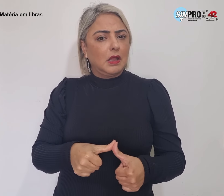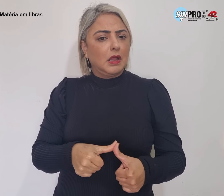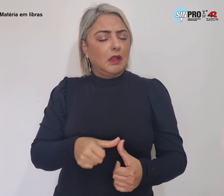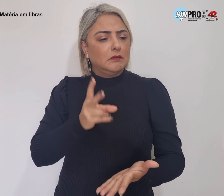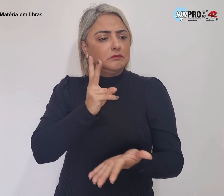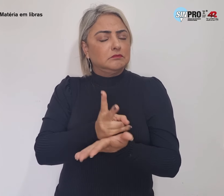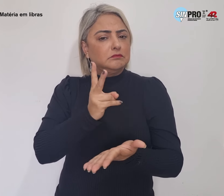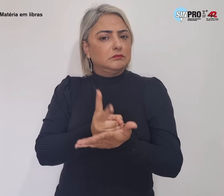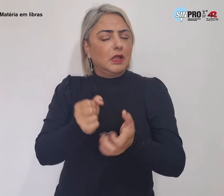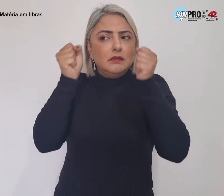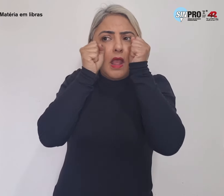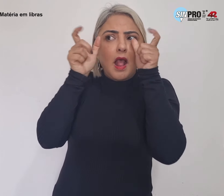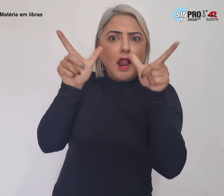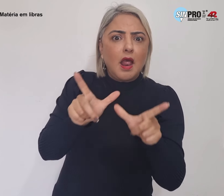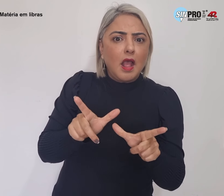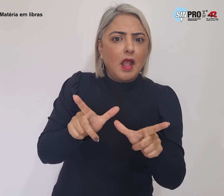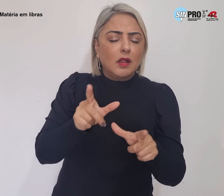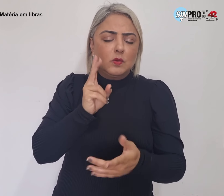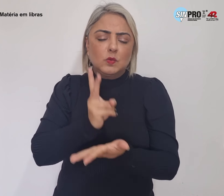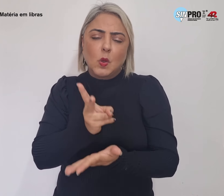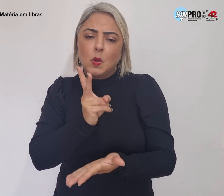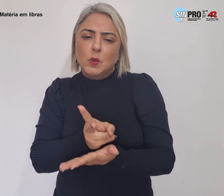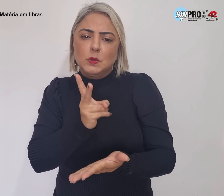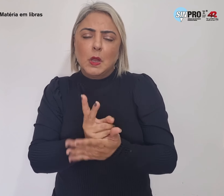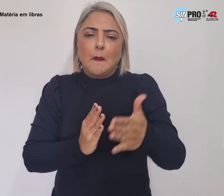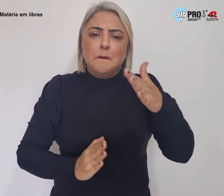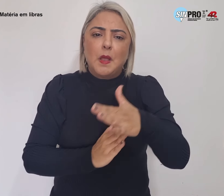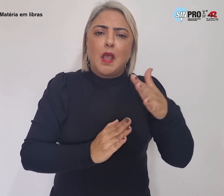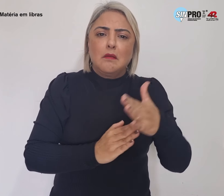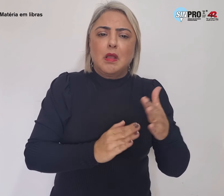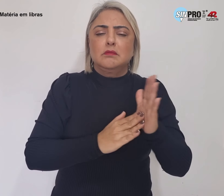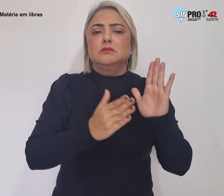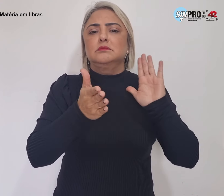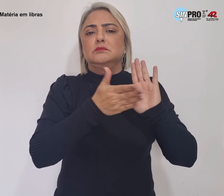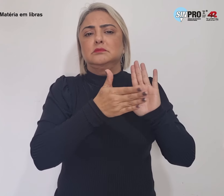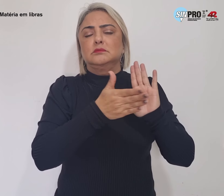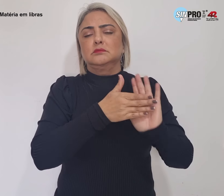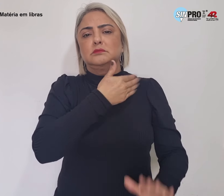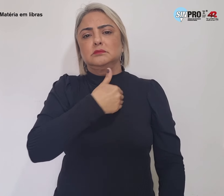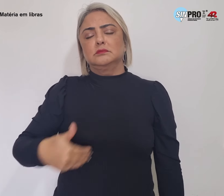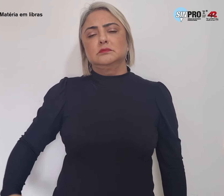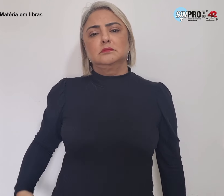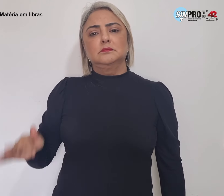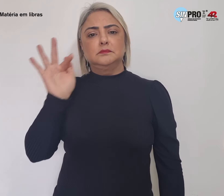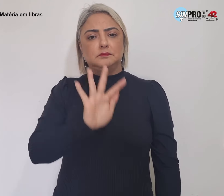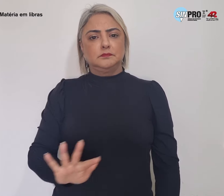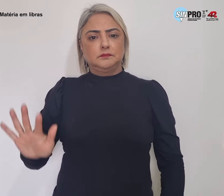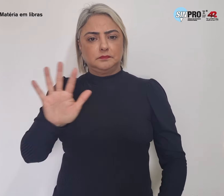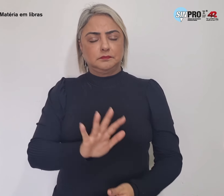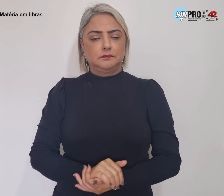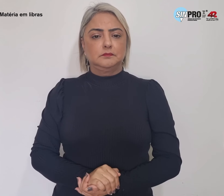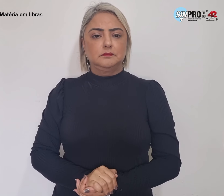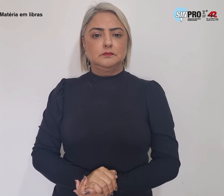alerta para continuar barrando a proposta do governo federal. Cocay também